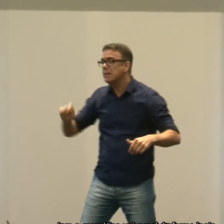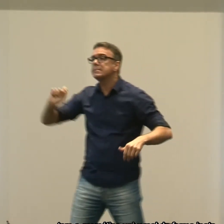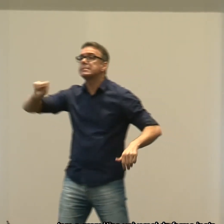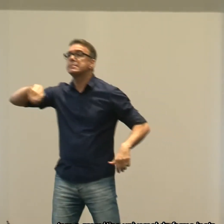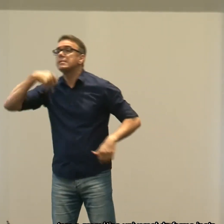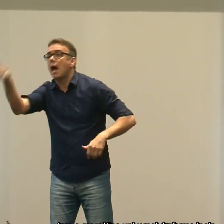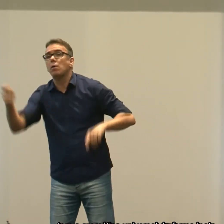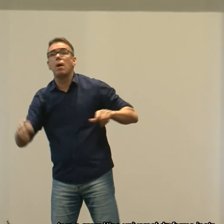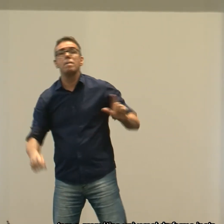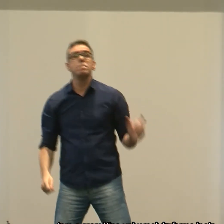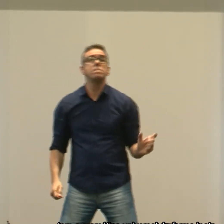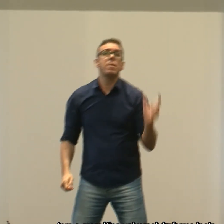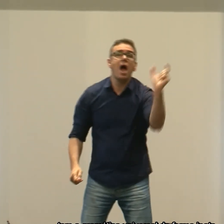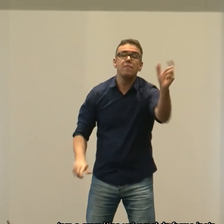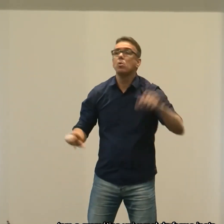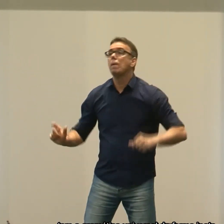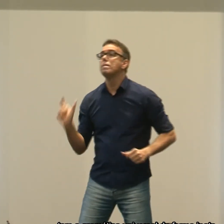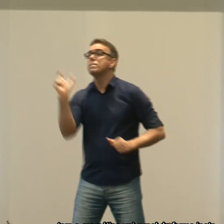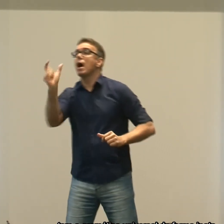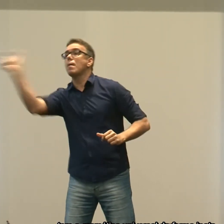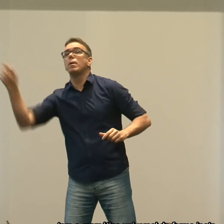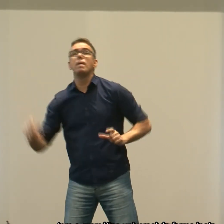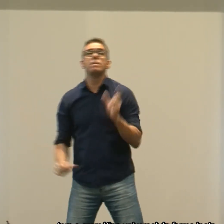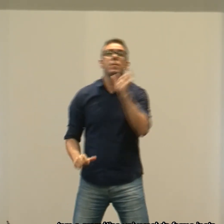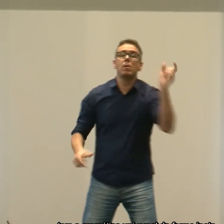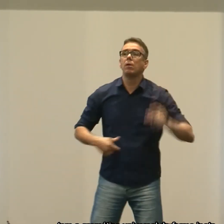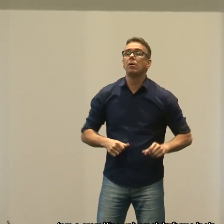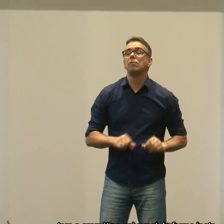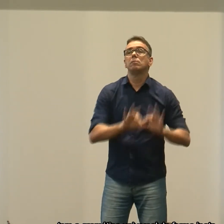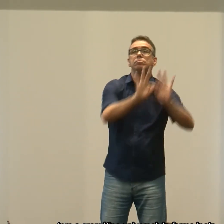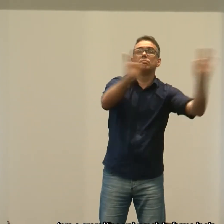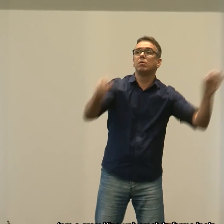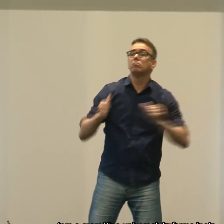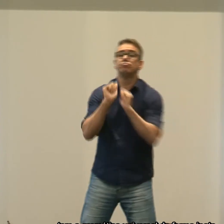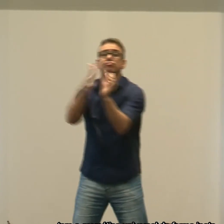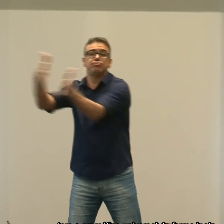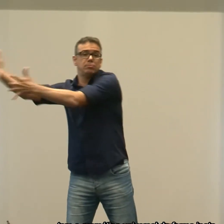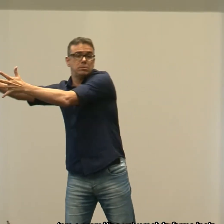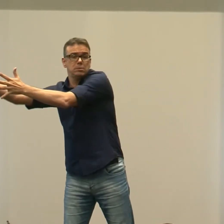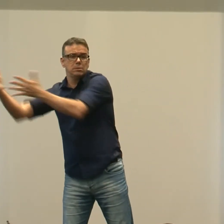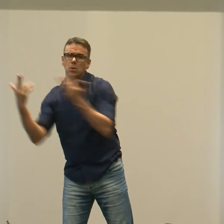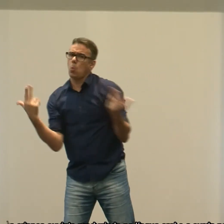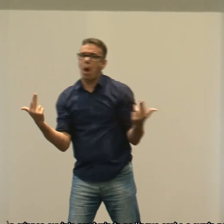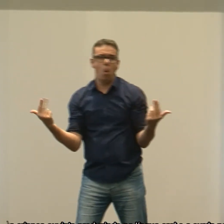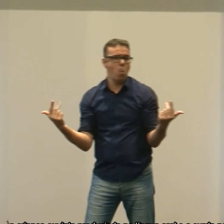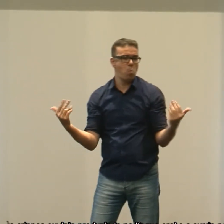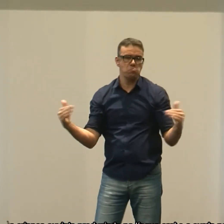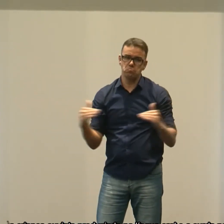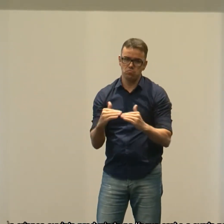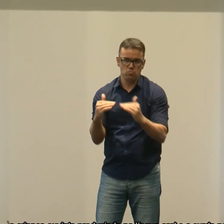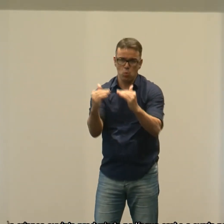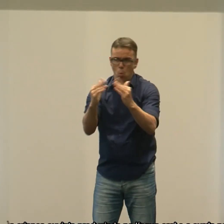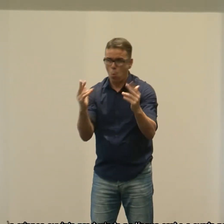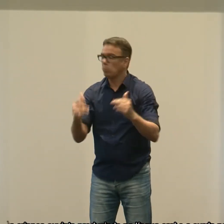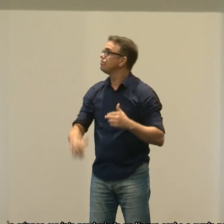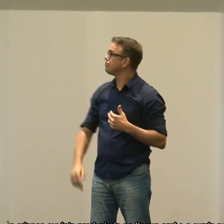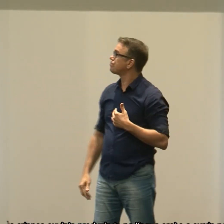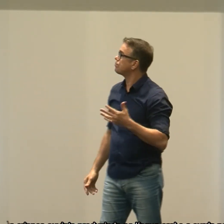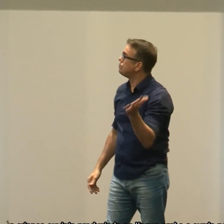tem a gramática universal já de maneira inata. A criança ouvinte produzindo na sua língua